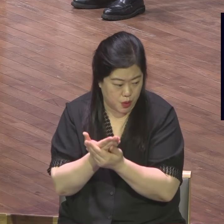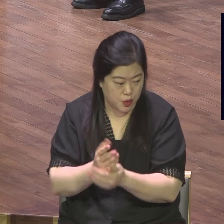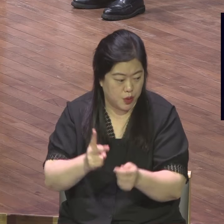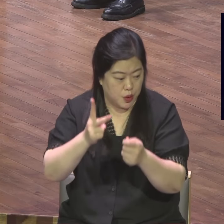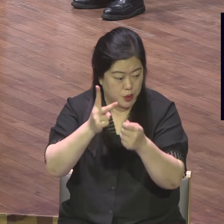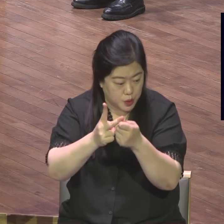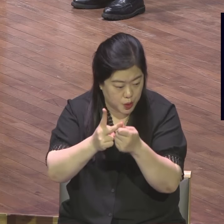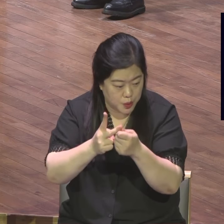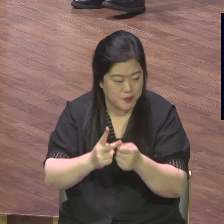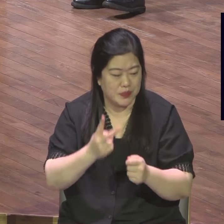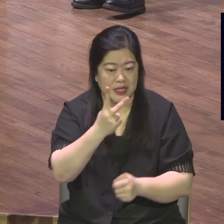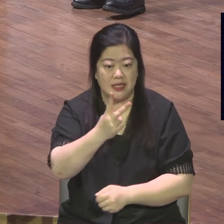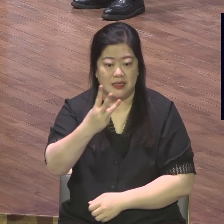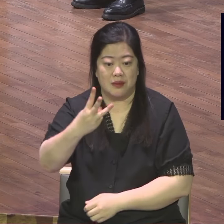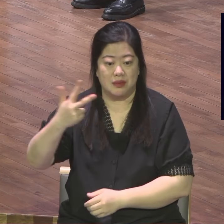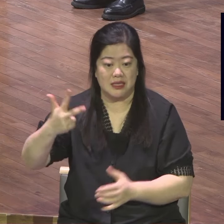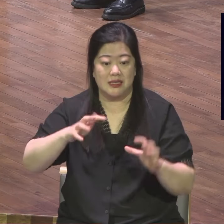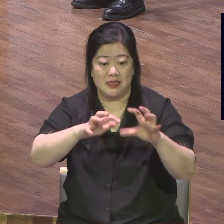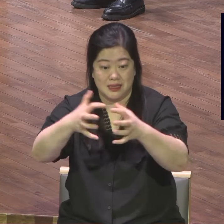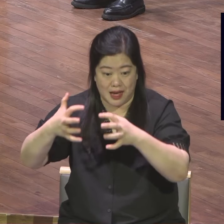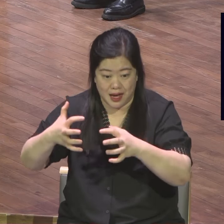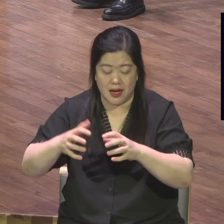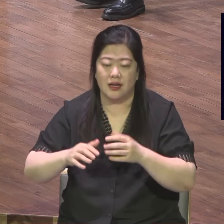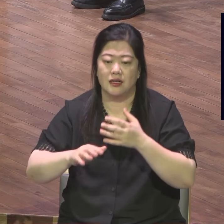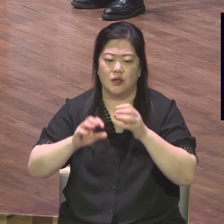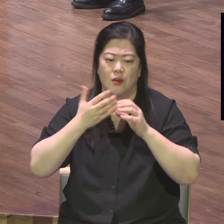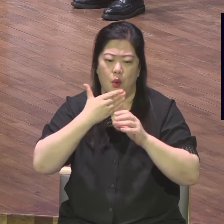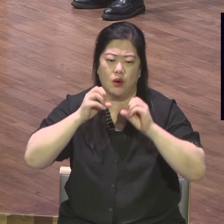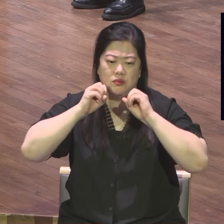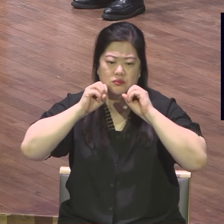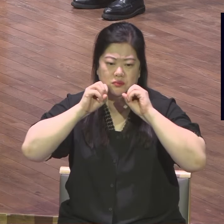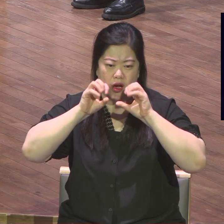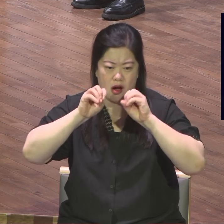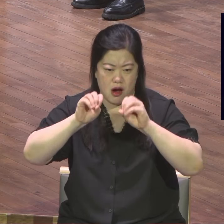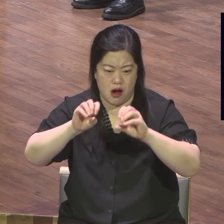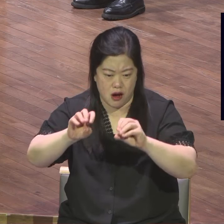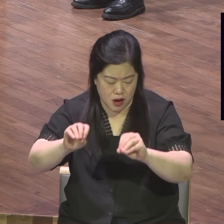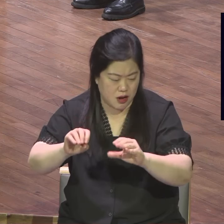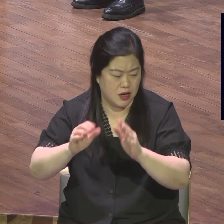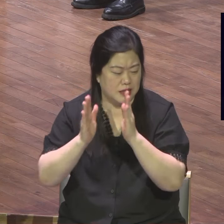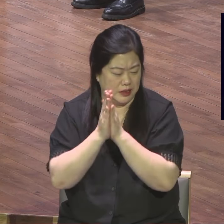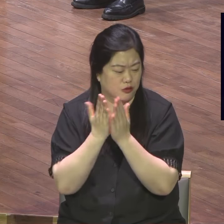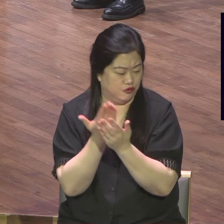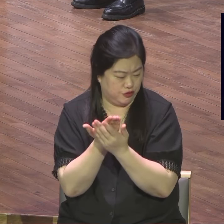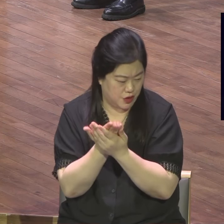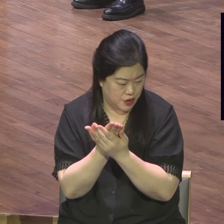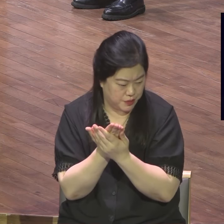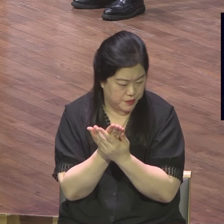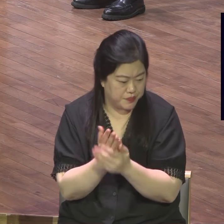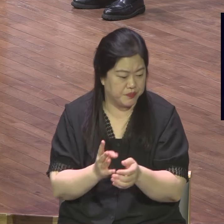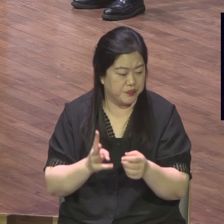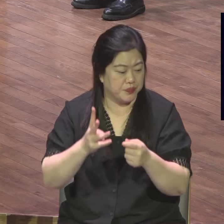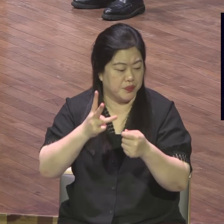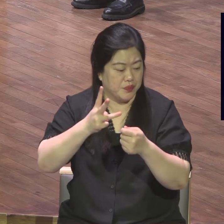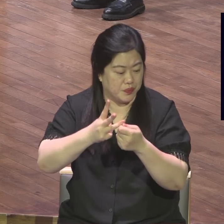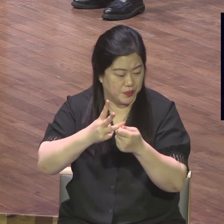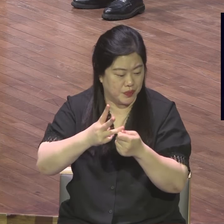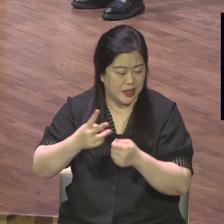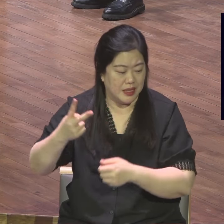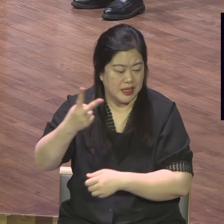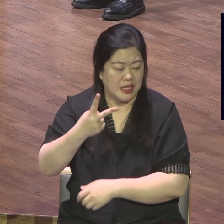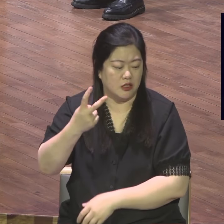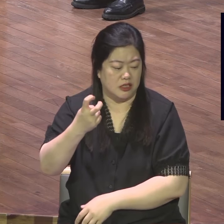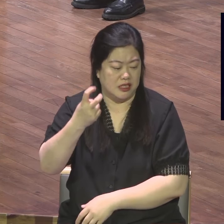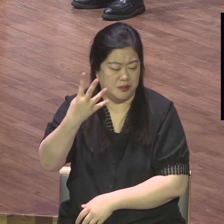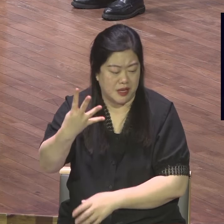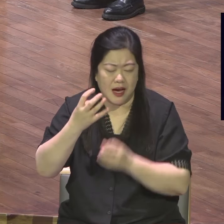누리면서 237 나라 5총종족 복음화에 쓰임받게 하여 주시옵소서. 2024년 하나님께서 등록과